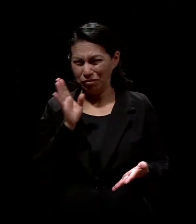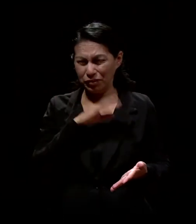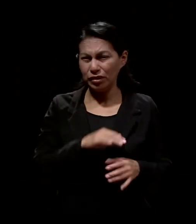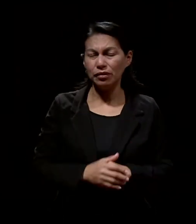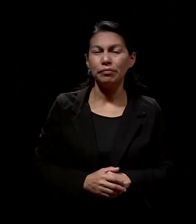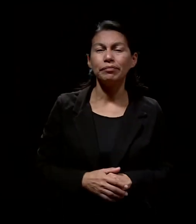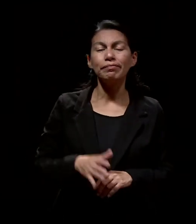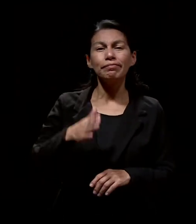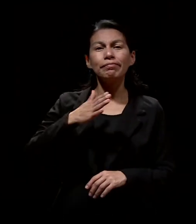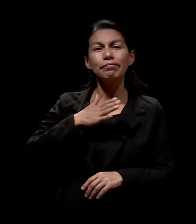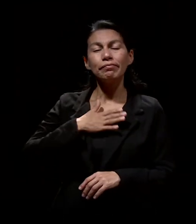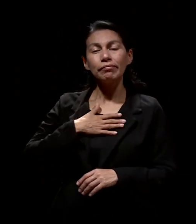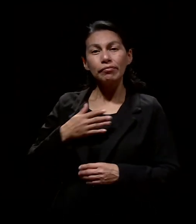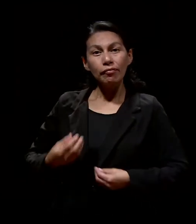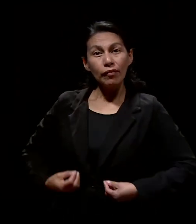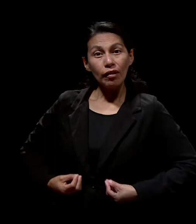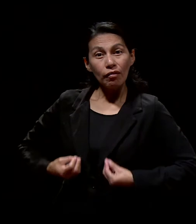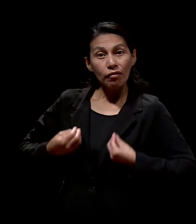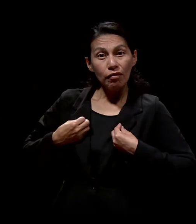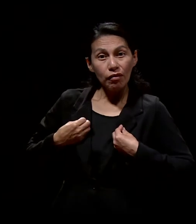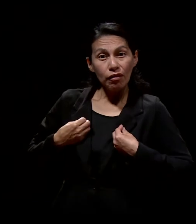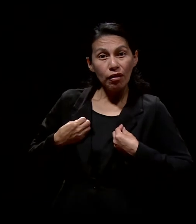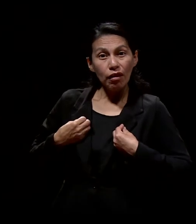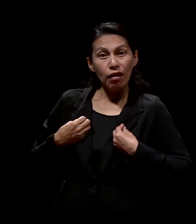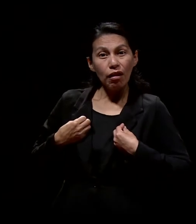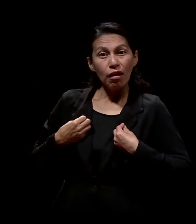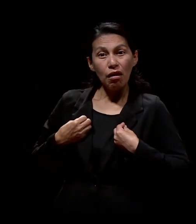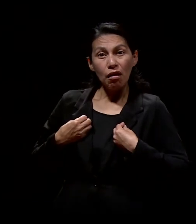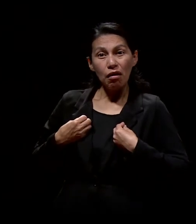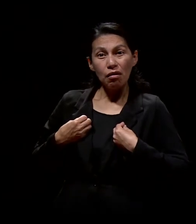vida. Si está desafinada,